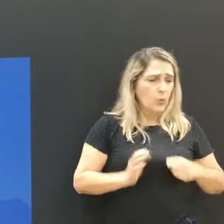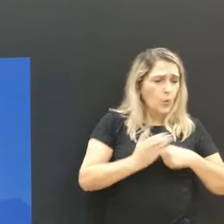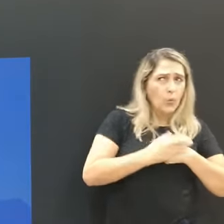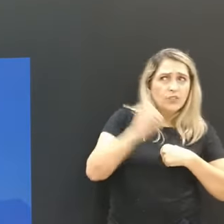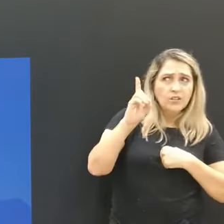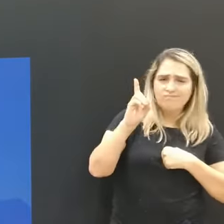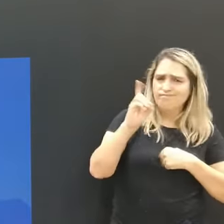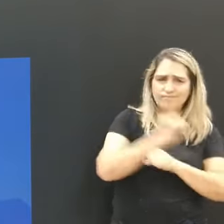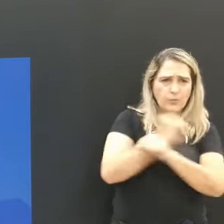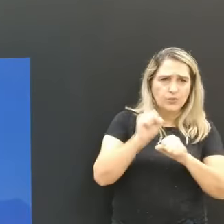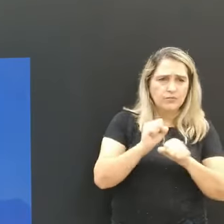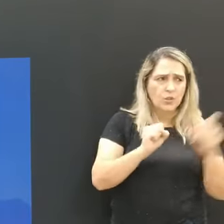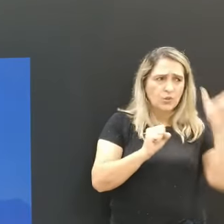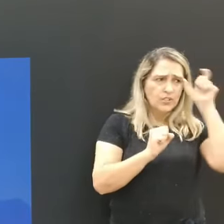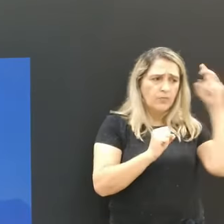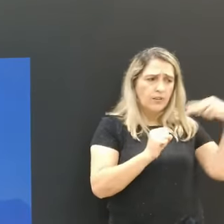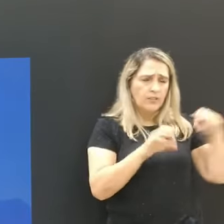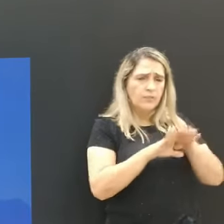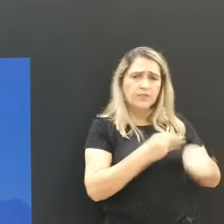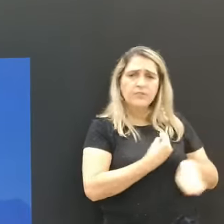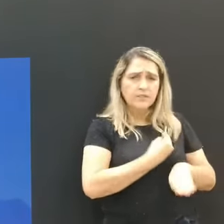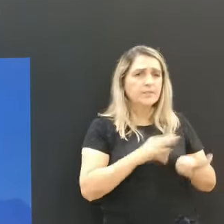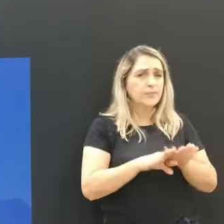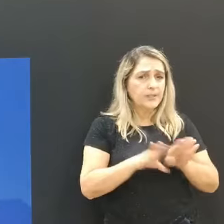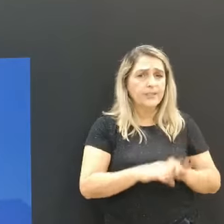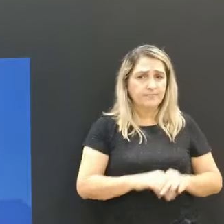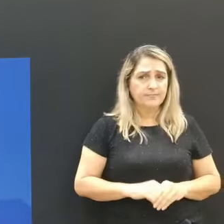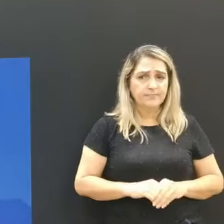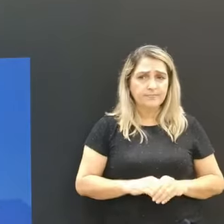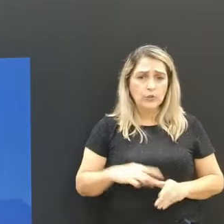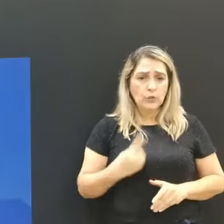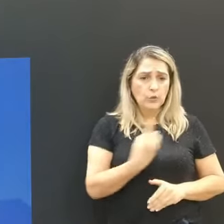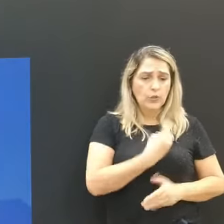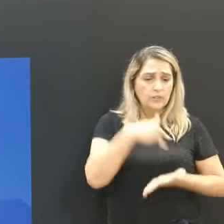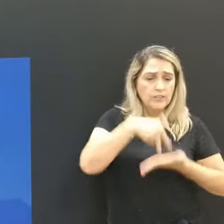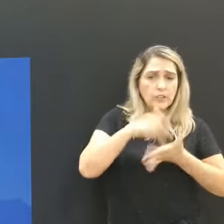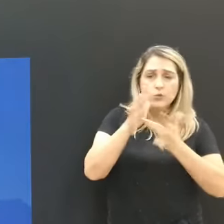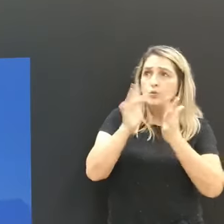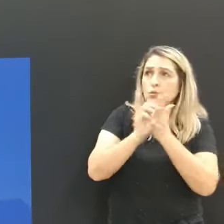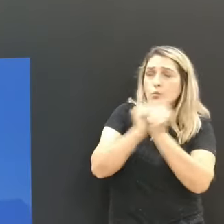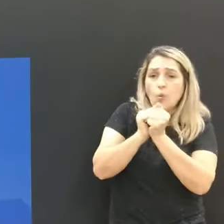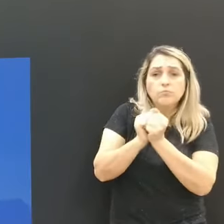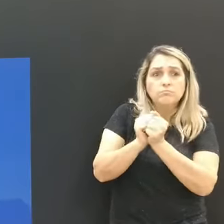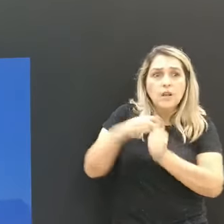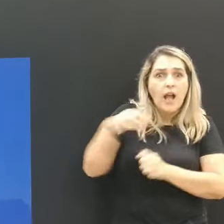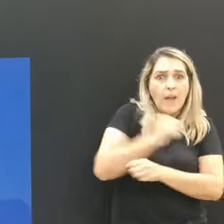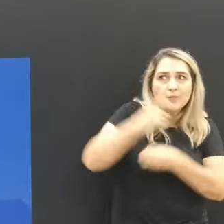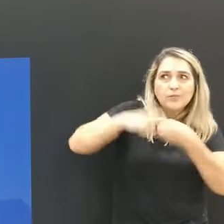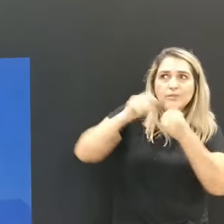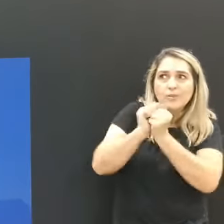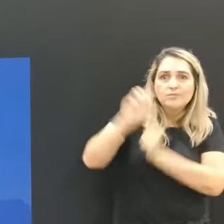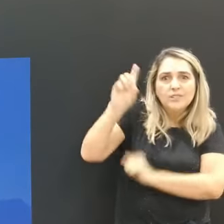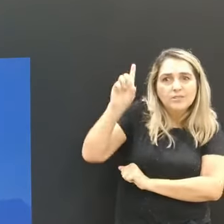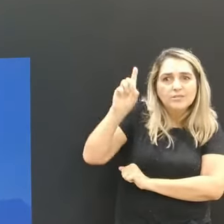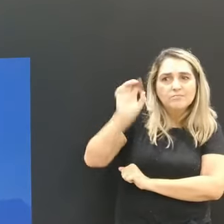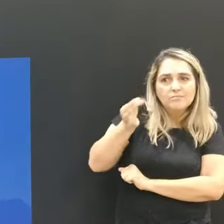nosso sentimento, de conversar com o Senhor. Não precisamos esconder dele aquilo que estamos sentindo, que estamos sentindo. O Senhor é a